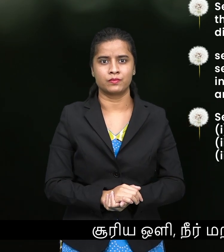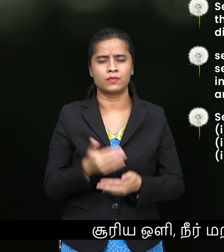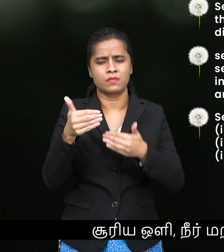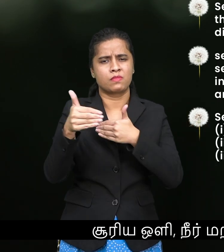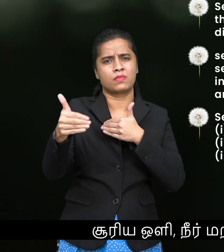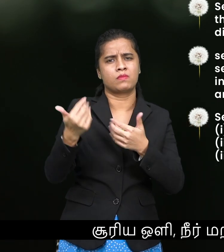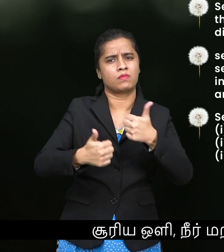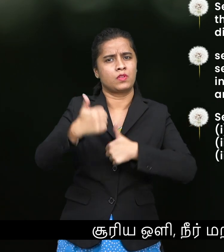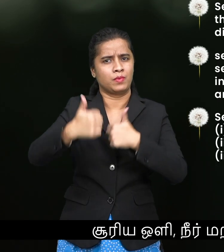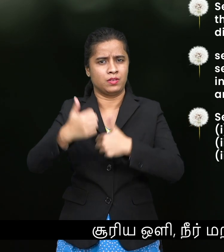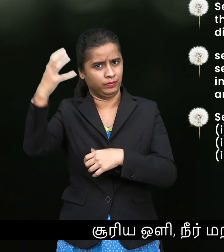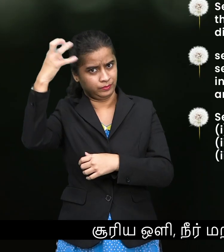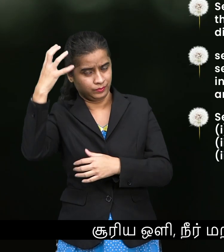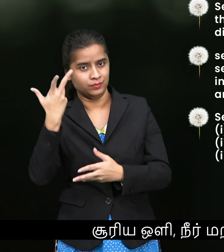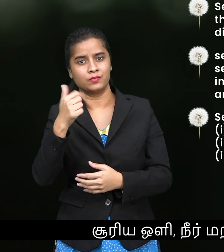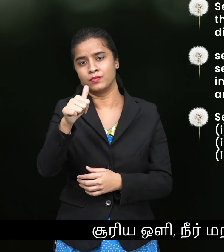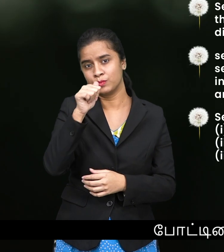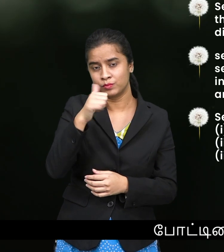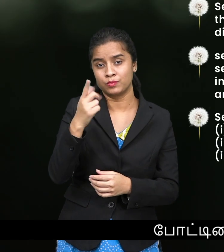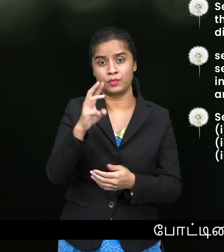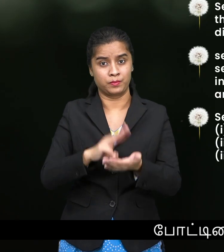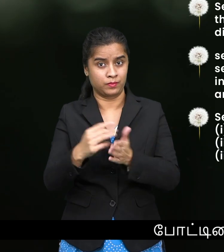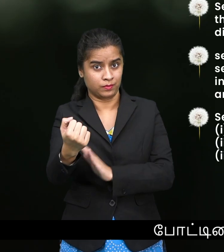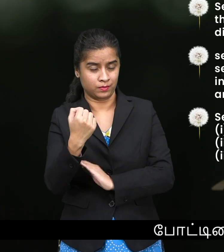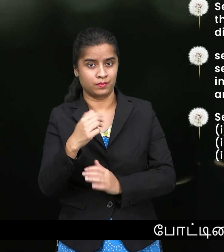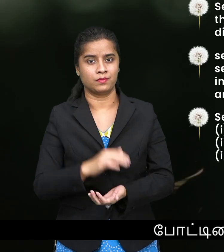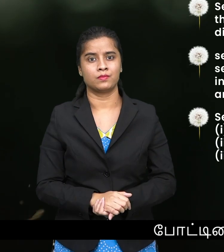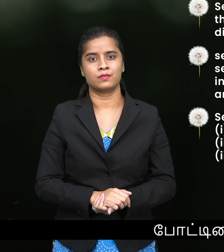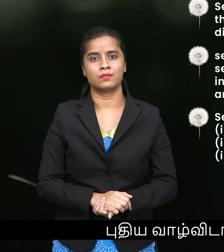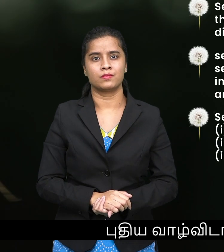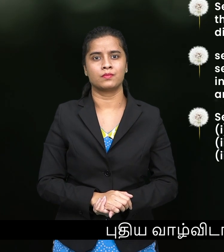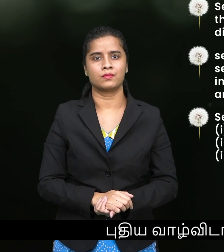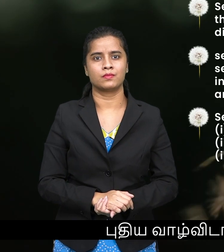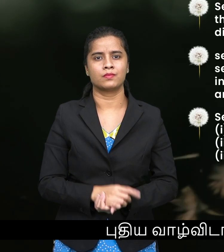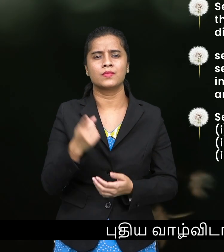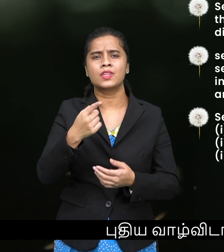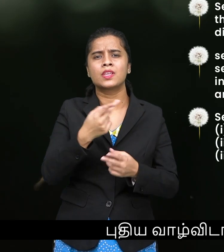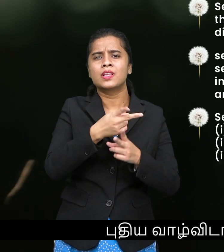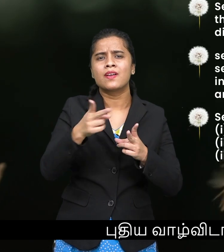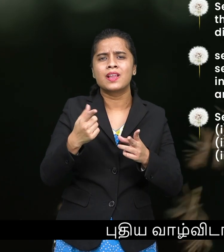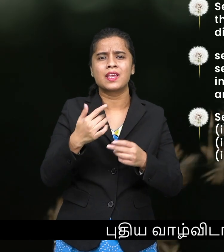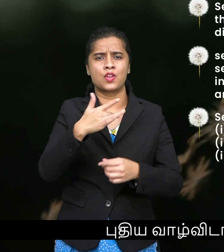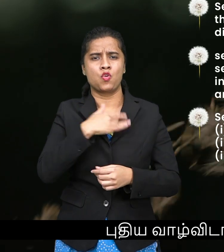சூரிய ஒளி, நீர் மற்றும் கனிமங்களான போட்டியை தவிர்க்கவும், புதிய